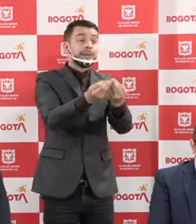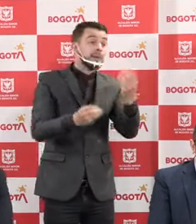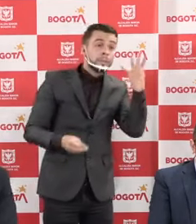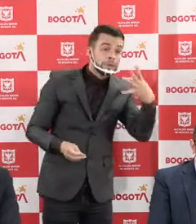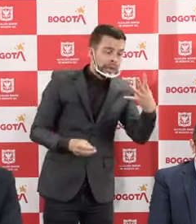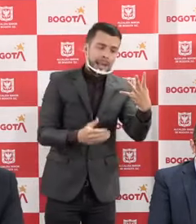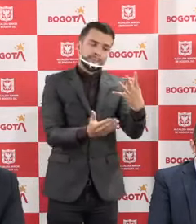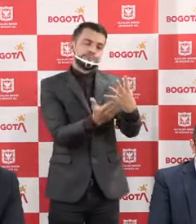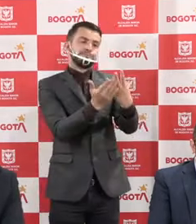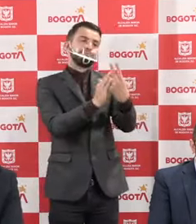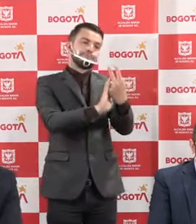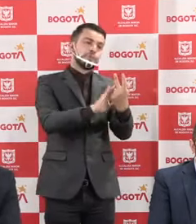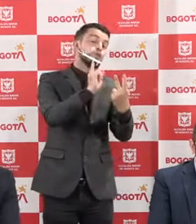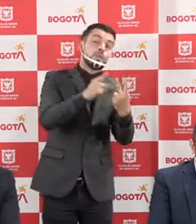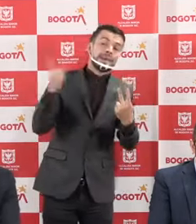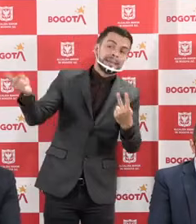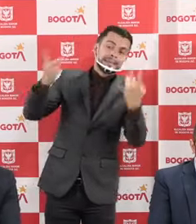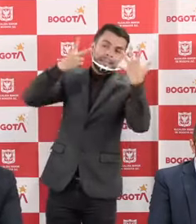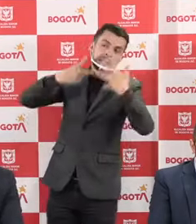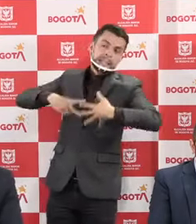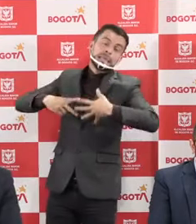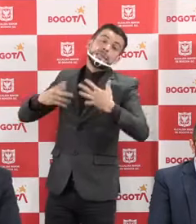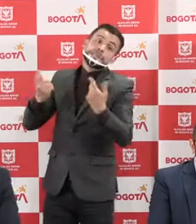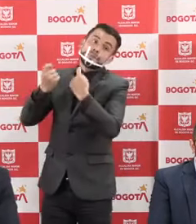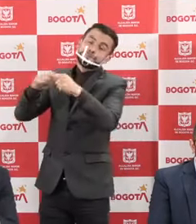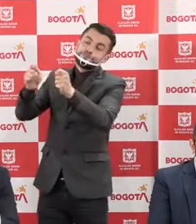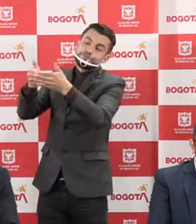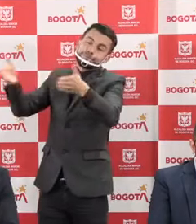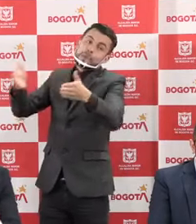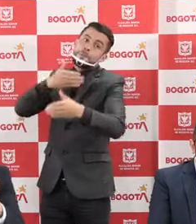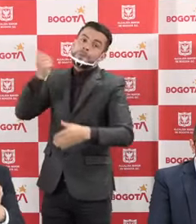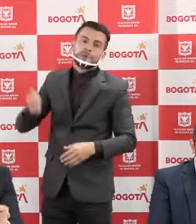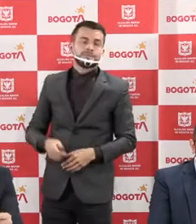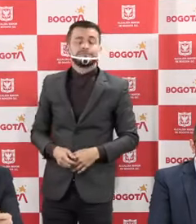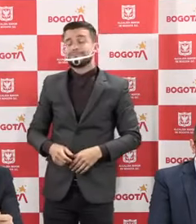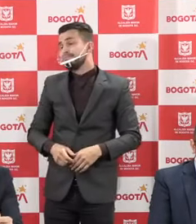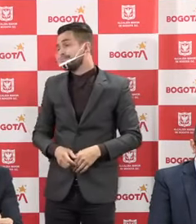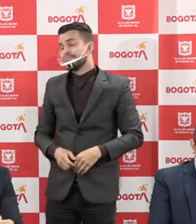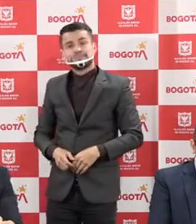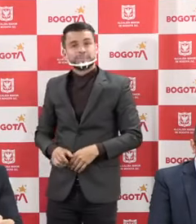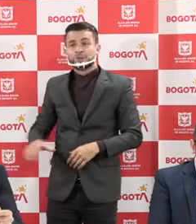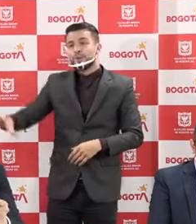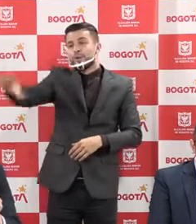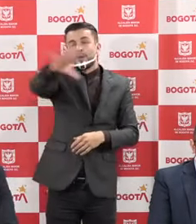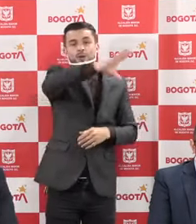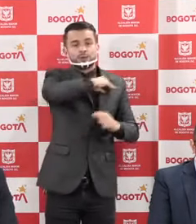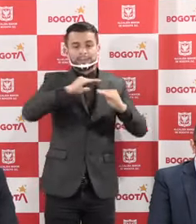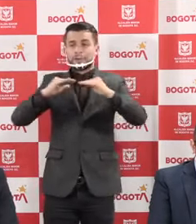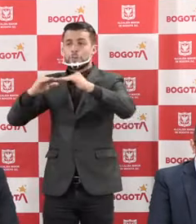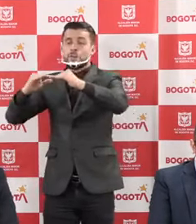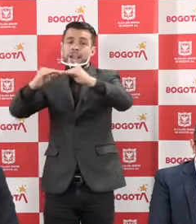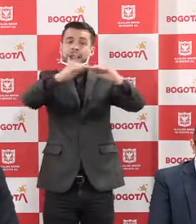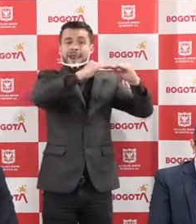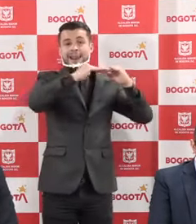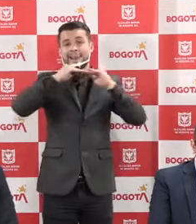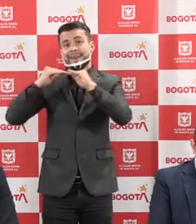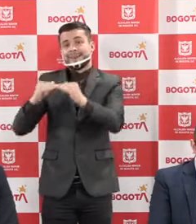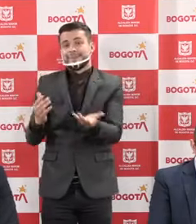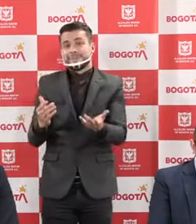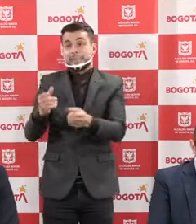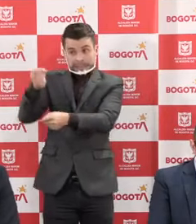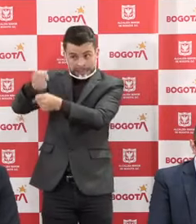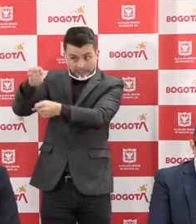van a tener que trabajar dos días porque hay que dar el espacio al comercio esto es un ejercicio donde todos ponen y todos ganan así que